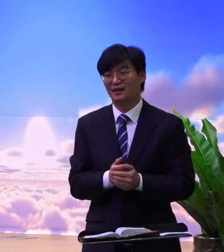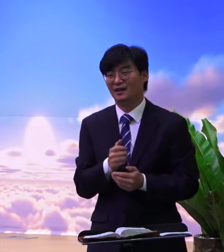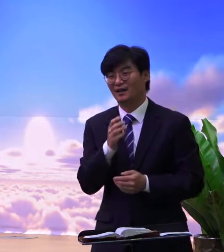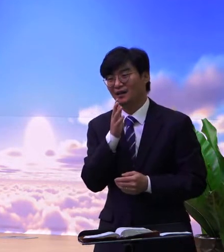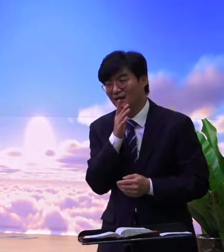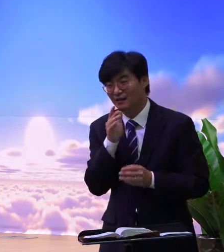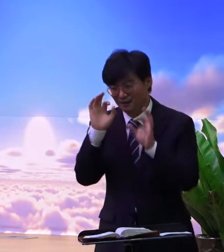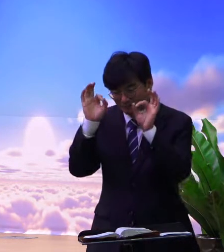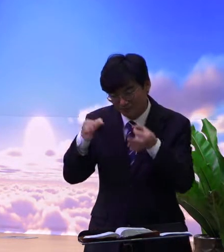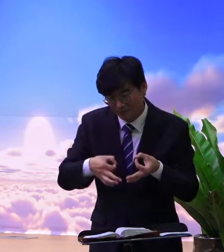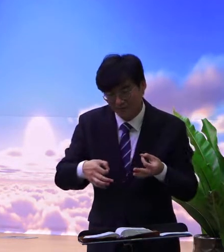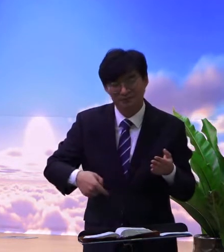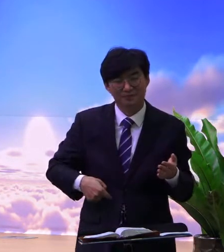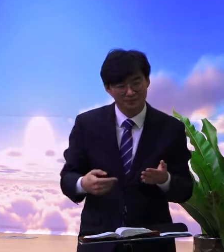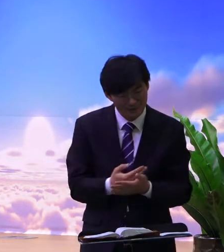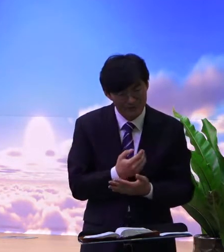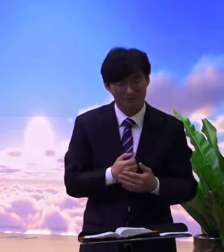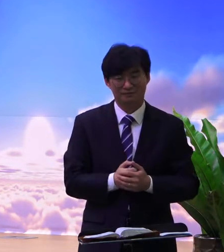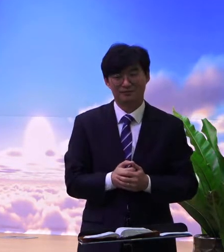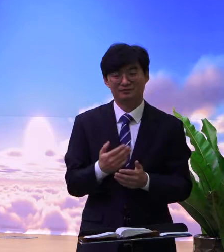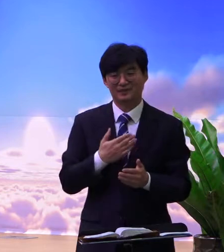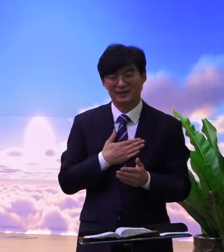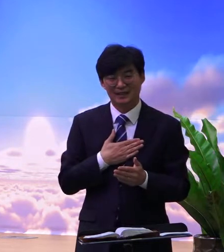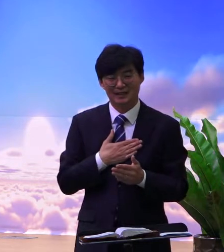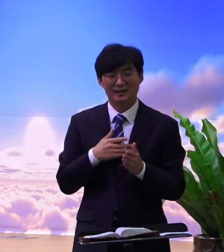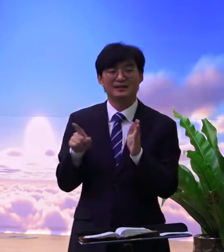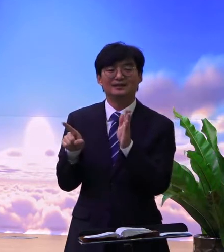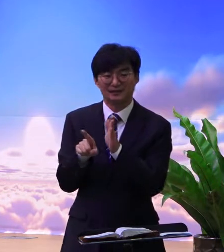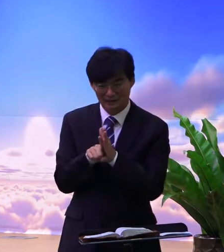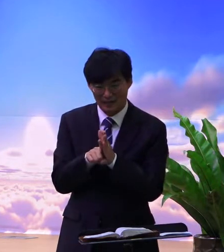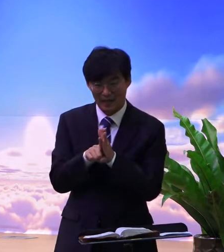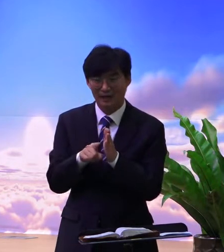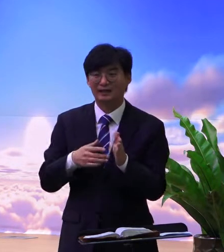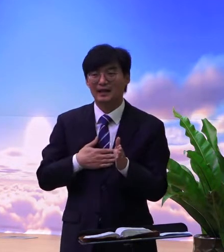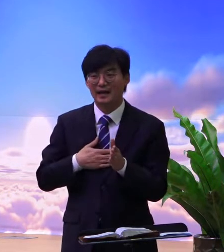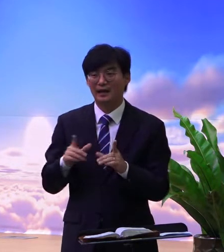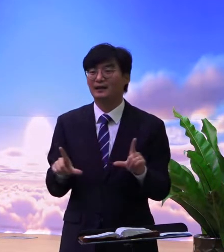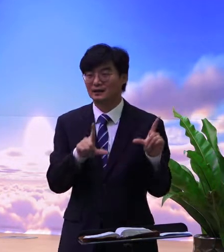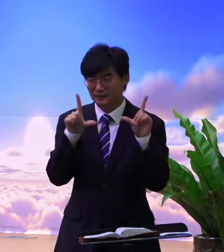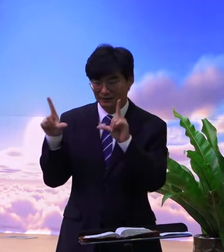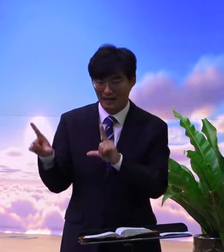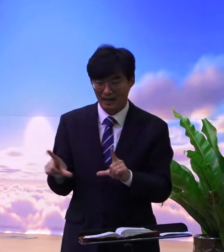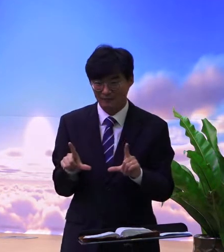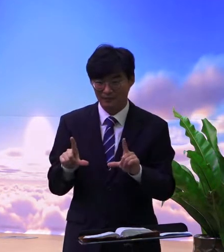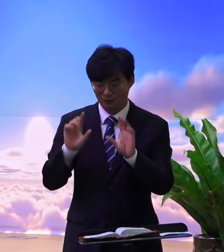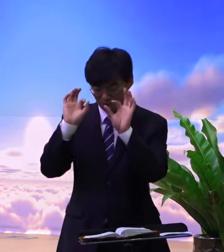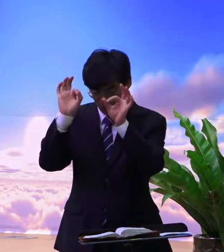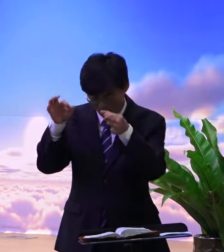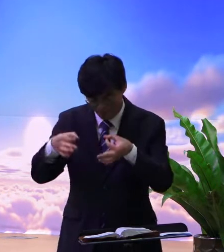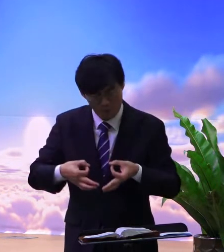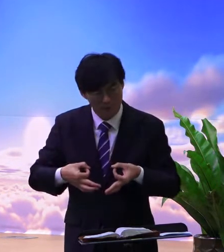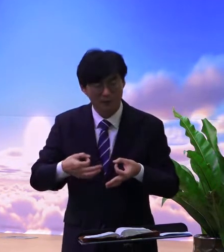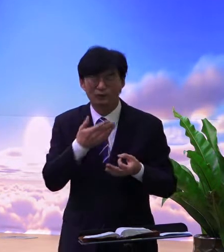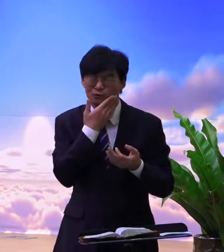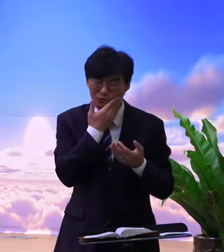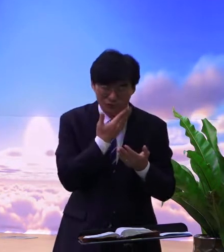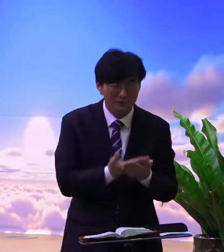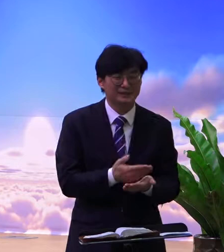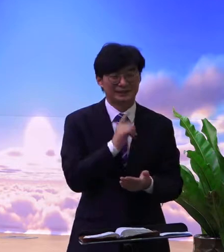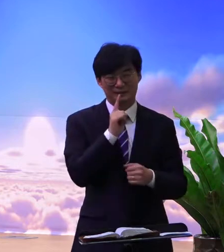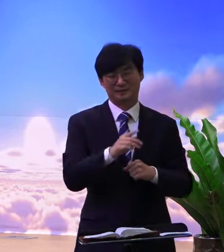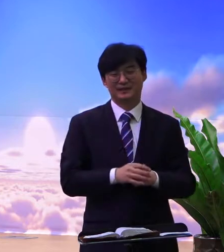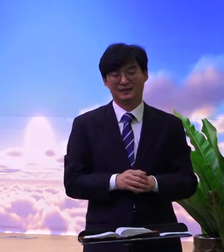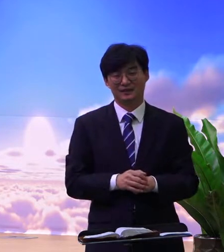여러분 우리가 그래서 자신의 신앙, 지나온 삶 돌아보는 것이 굉장히 유익한데요. 여러분도 가끔씩 여러분의